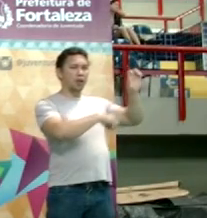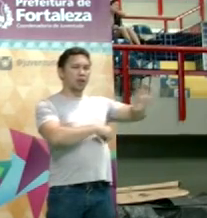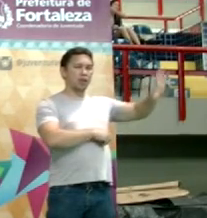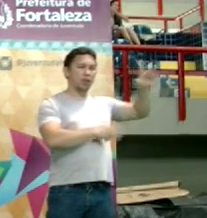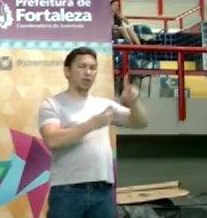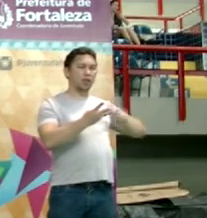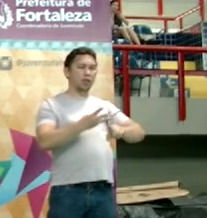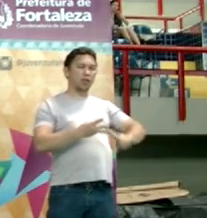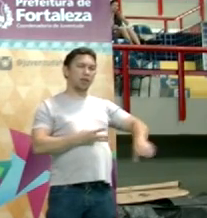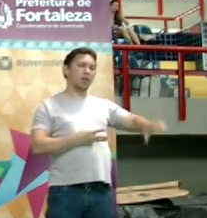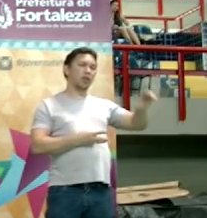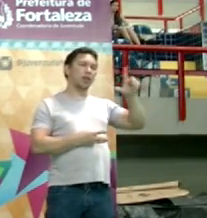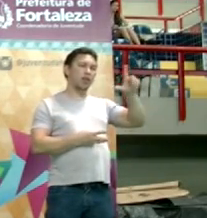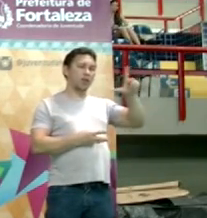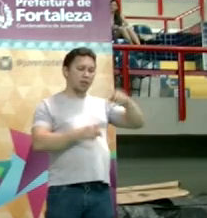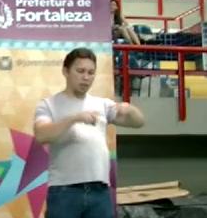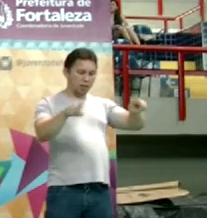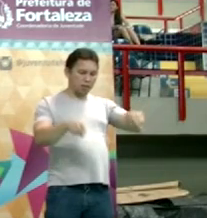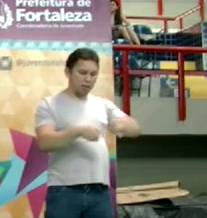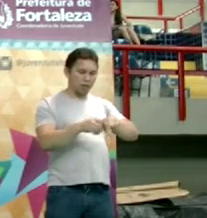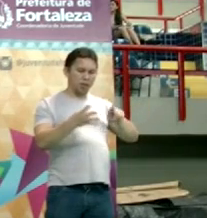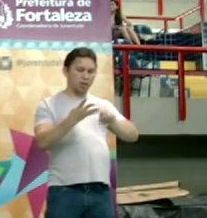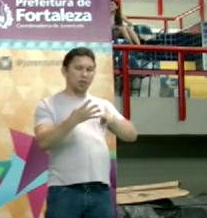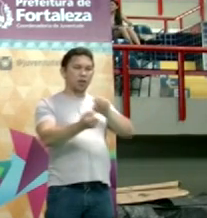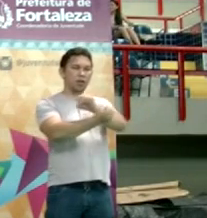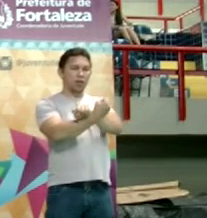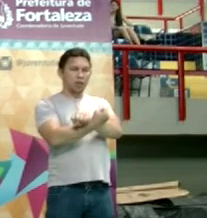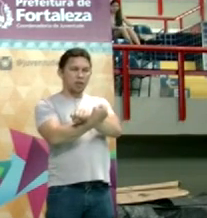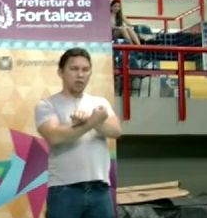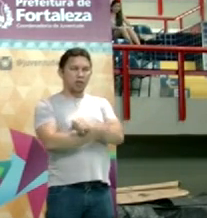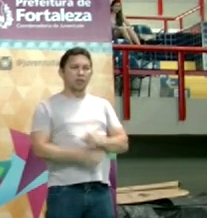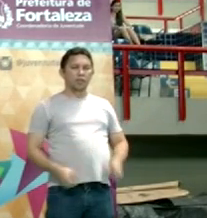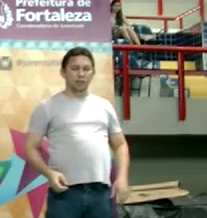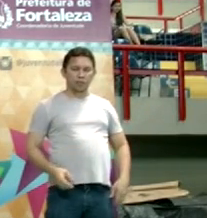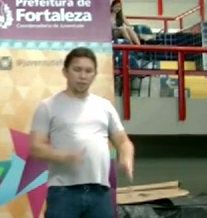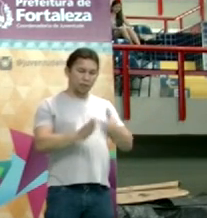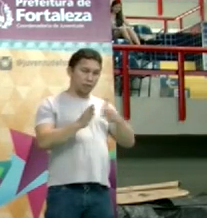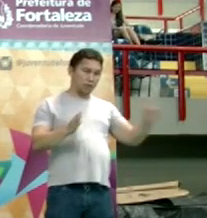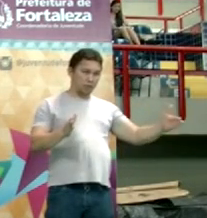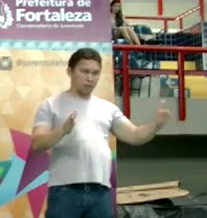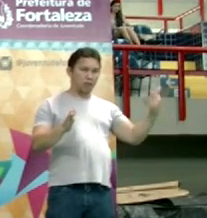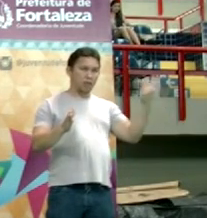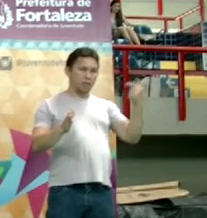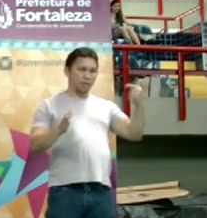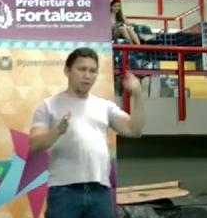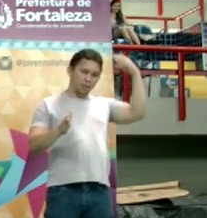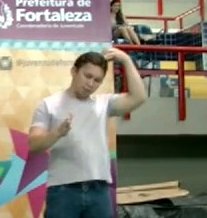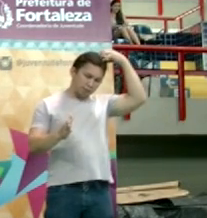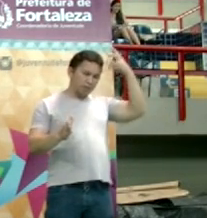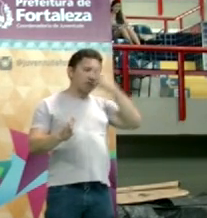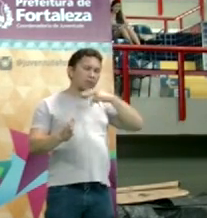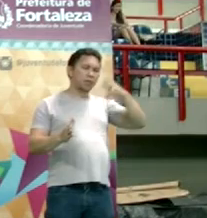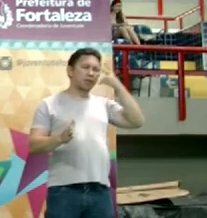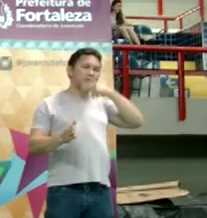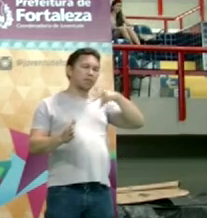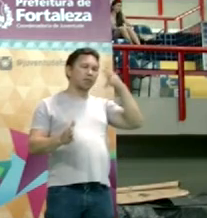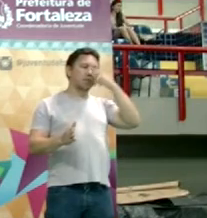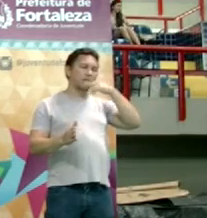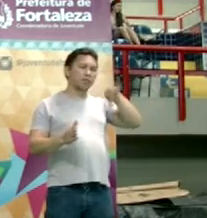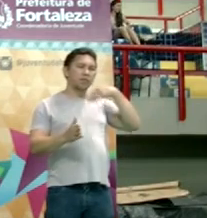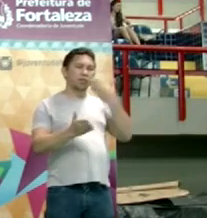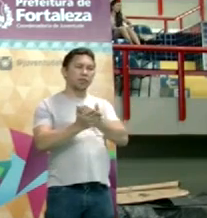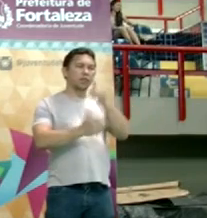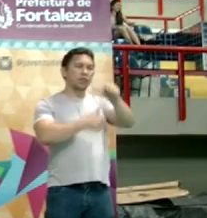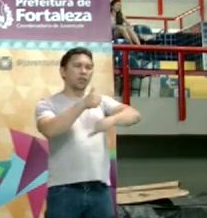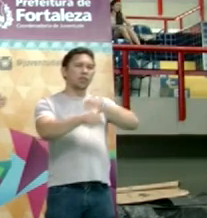Europa. O L de latifúndio, o E de escravidão. Veja que durante o segundo reinado, a estrutura é a mesma,